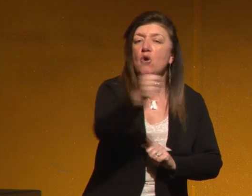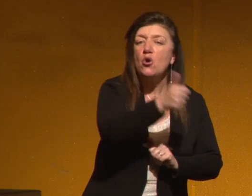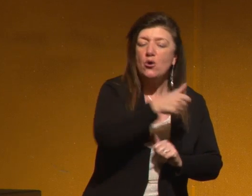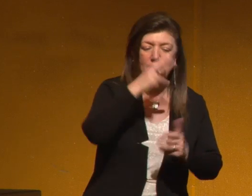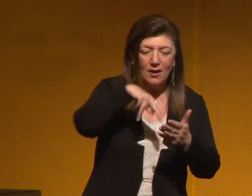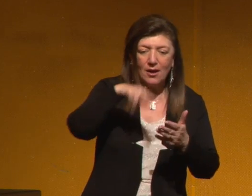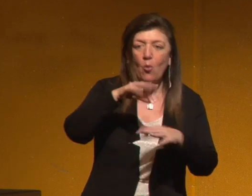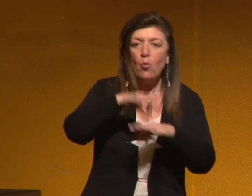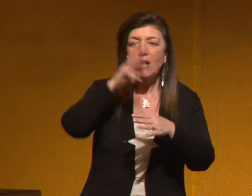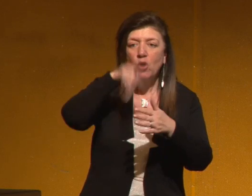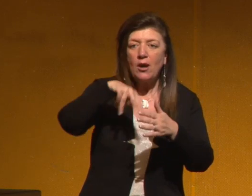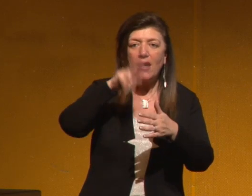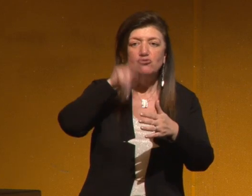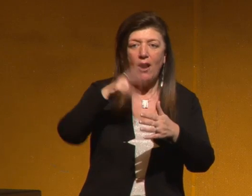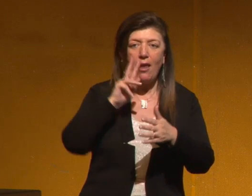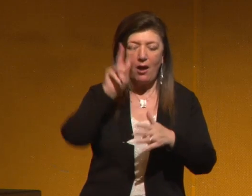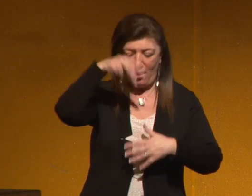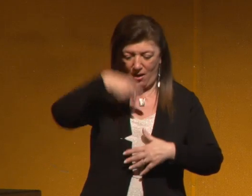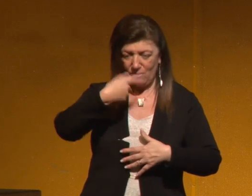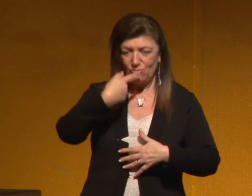se stesso grazie